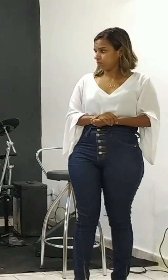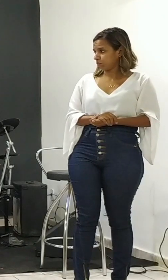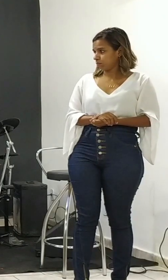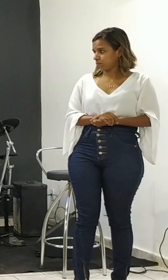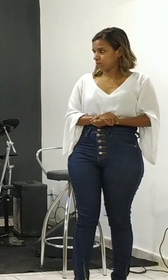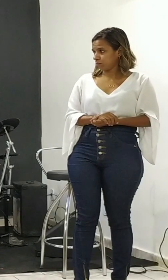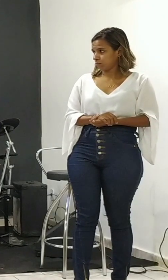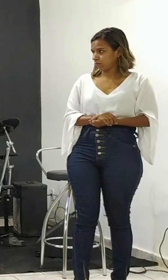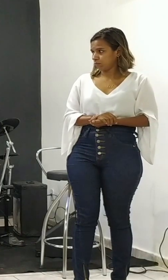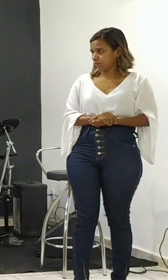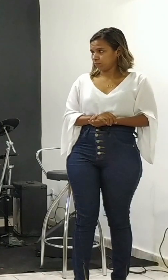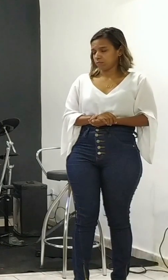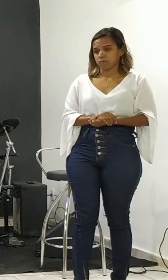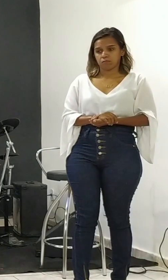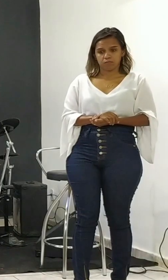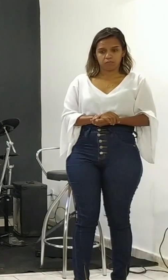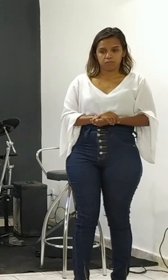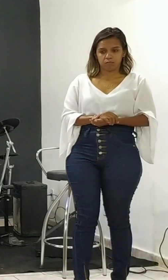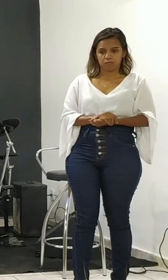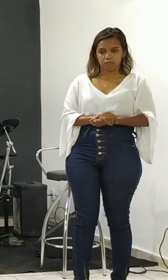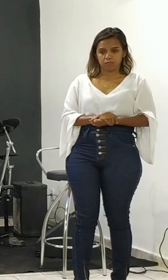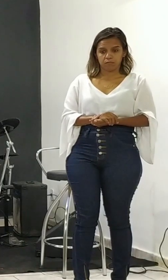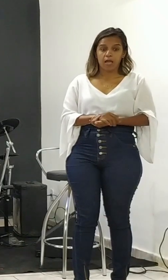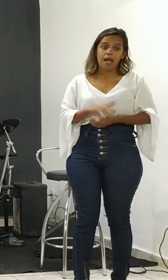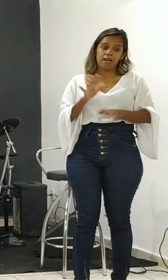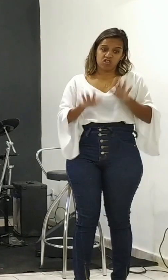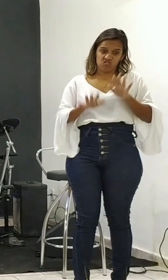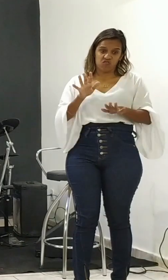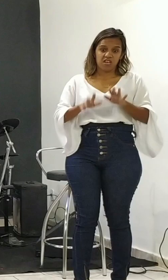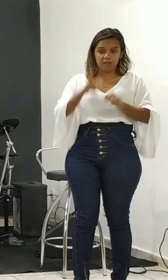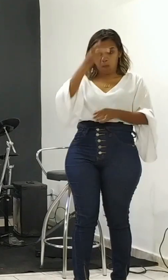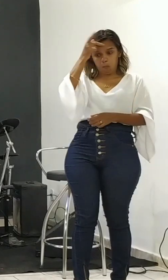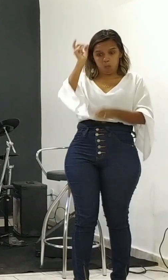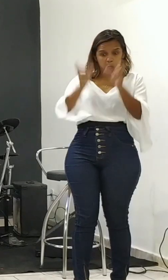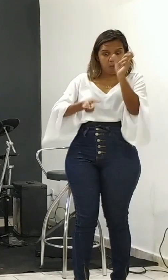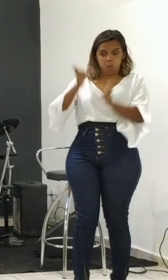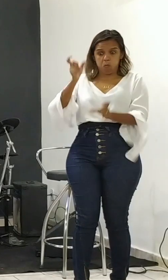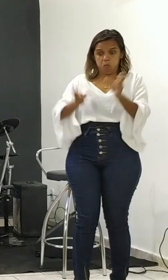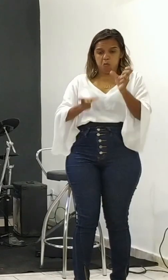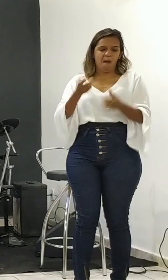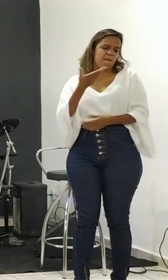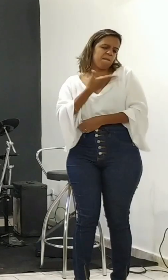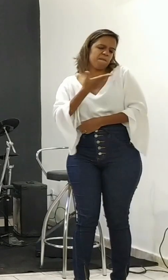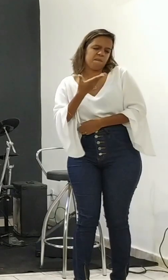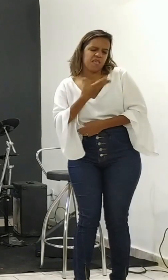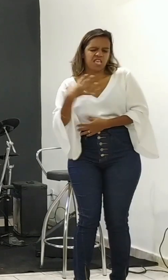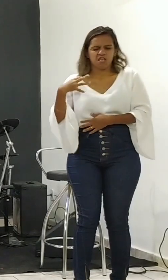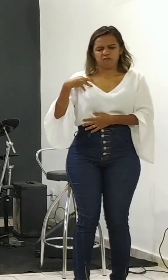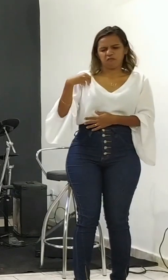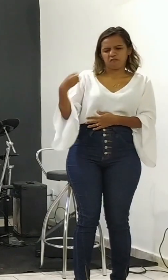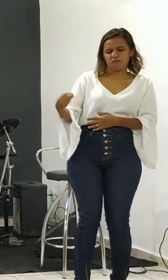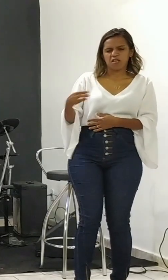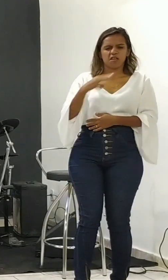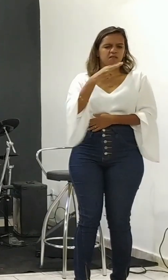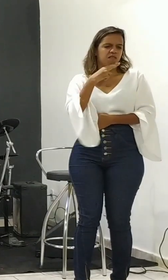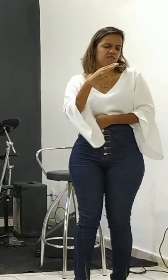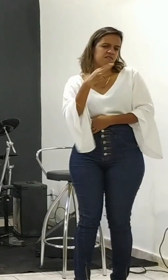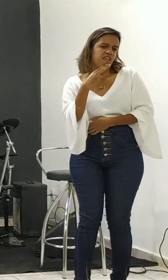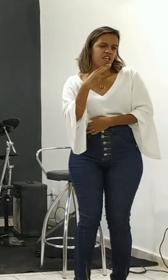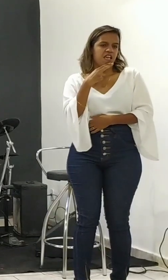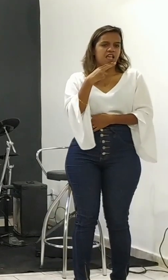Está rodeado de pessoas, né? mesmo quando está rodeada de pessoas, amigos, filhos,